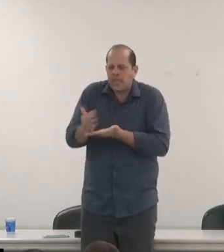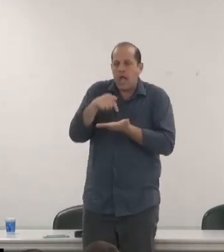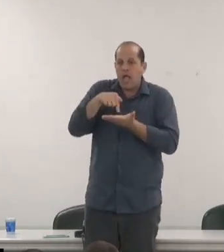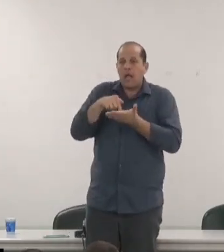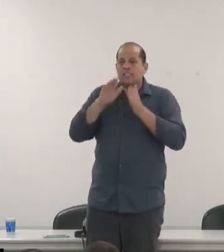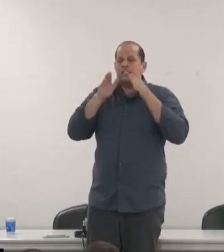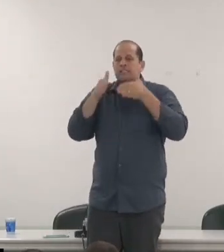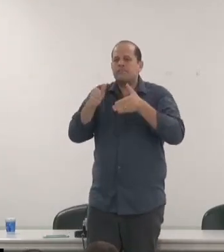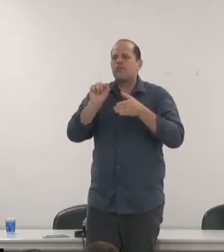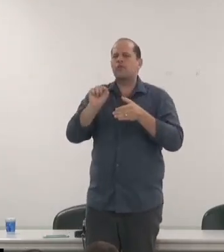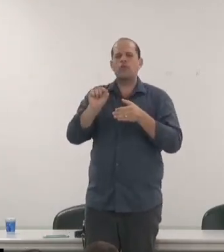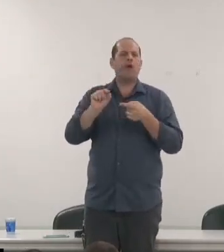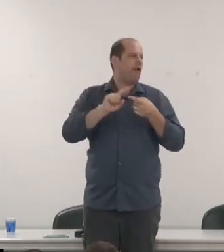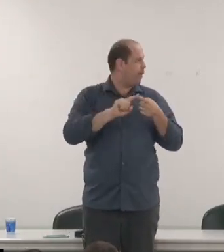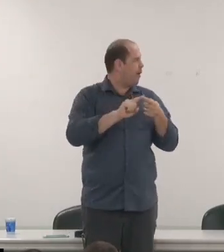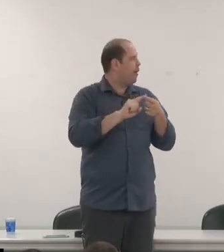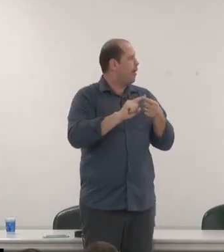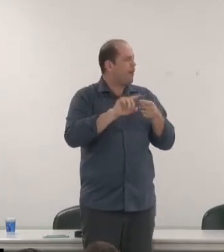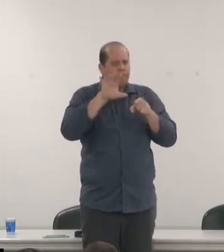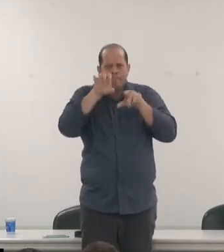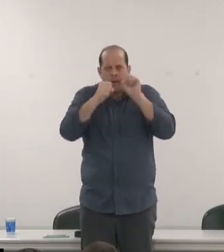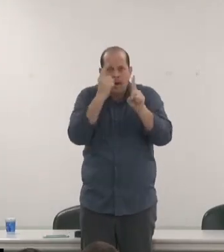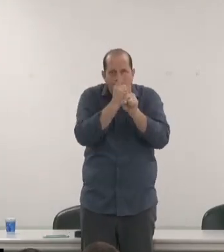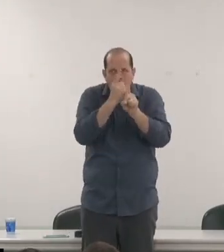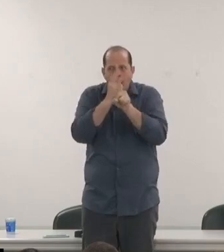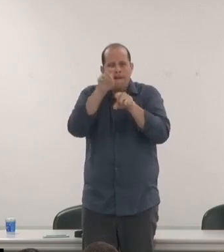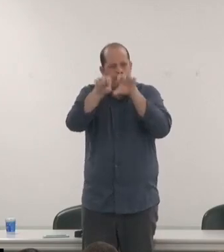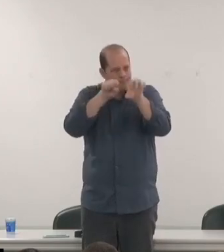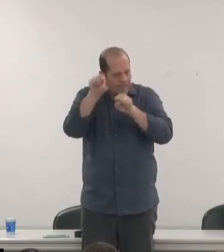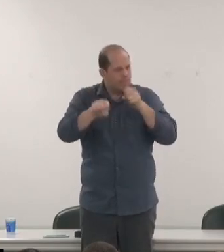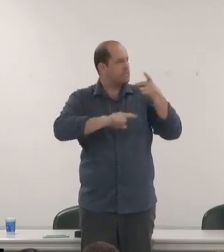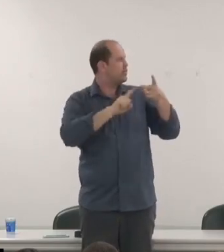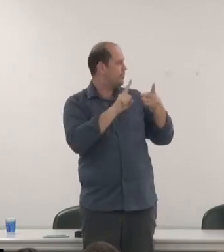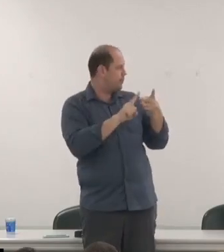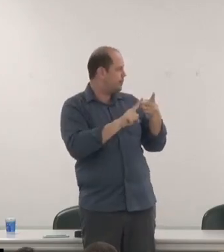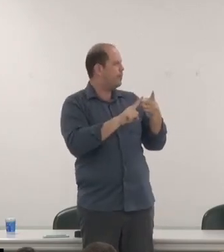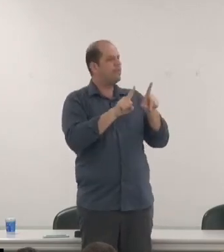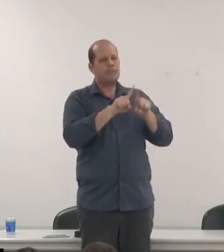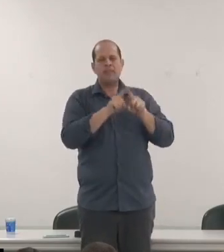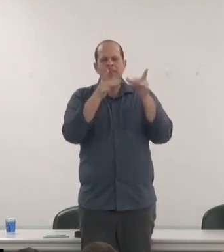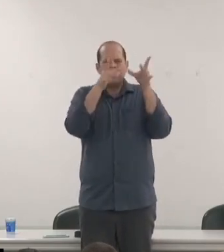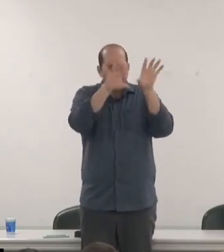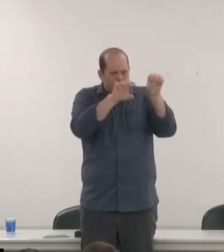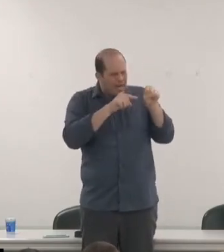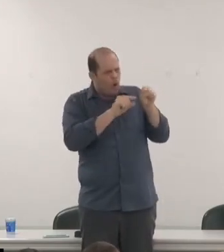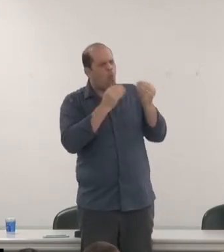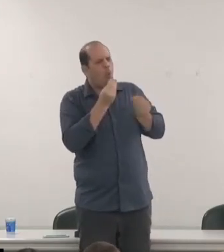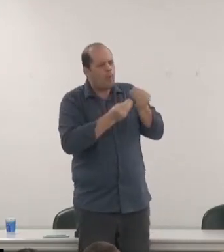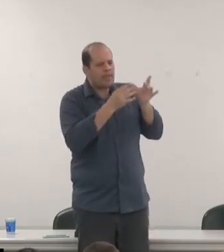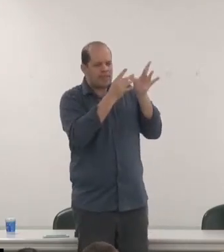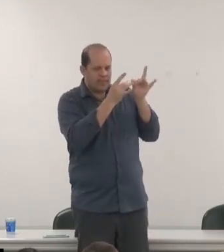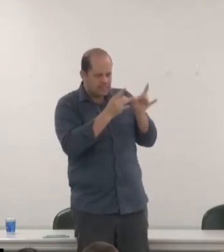Libras. Eu comecei a coletar especificamente, fui fazendo essa coleta, depois da coleta,